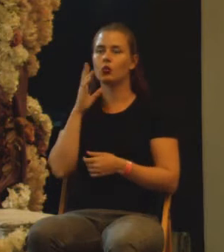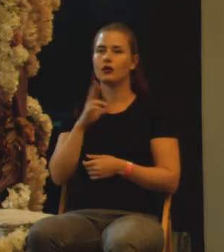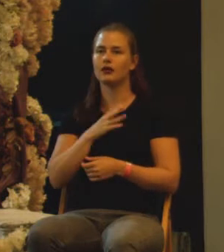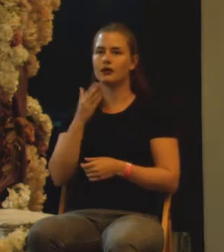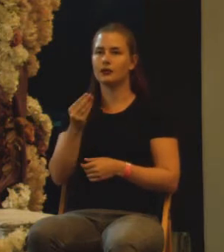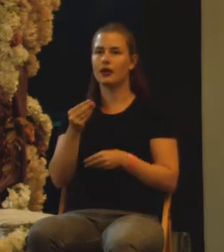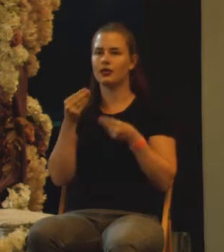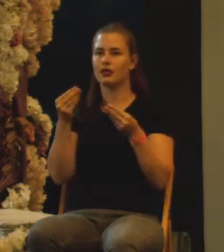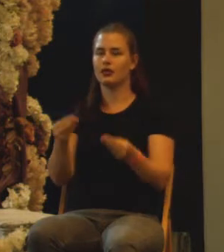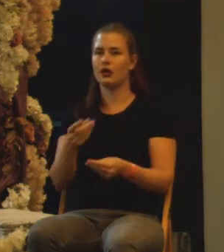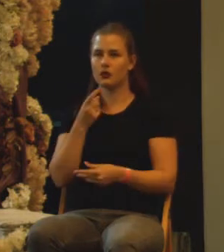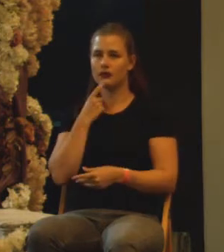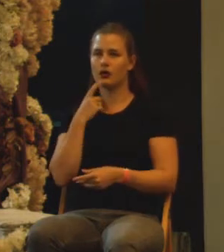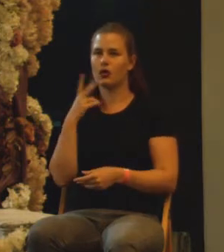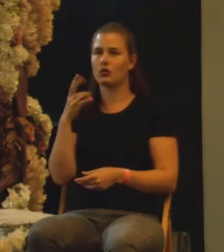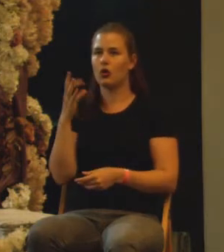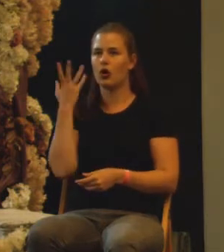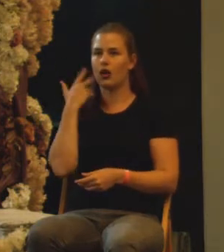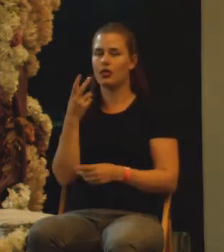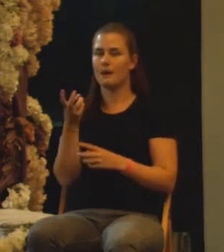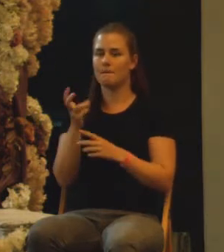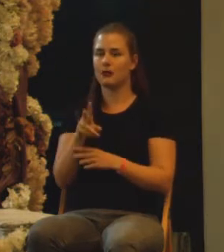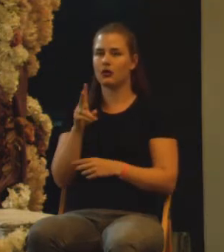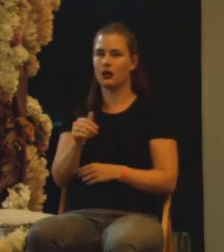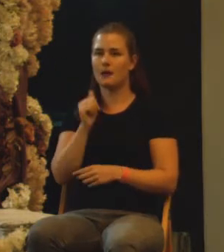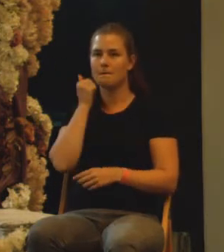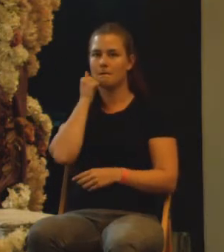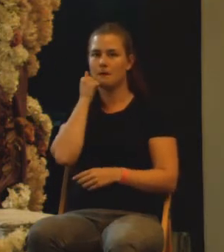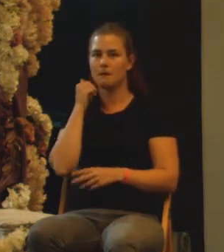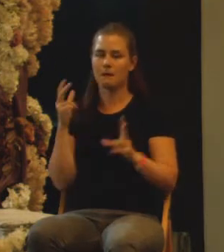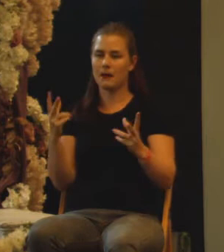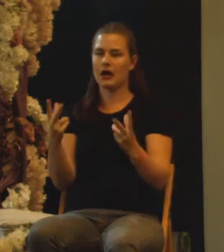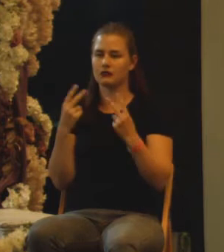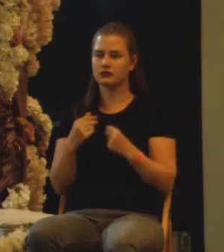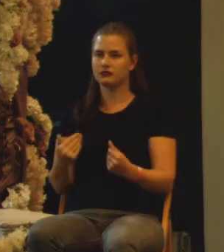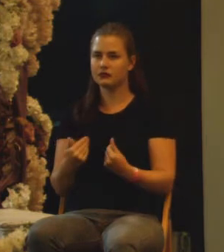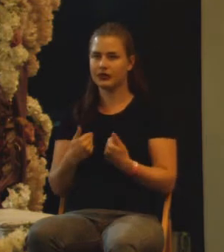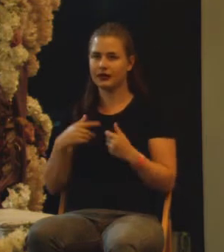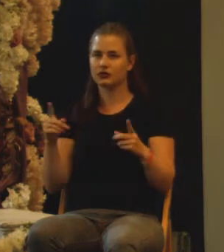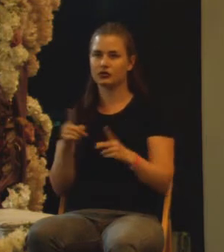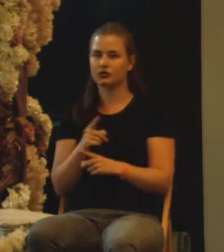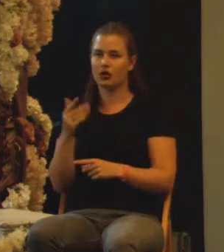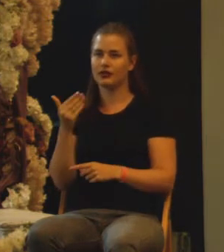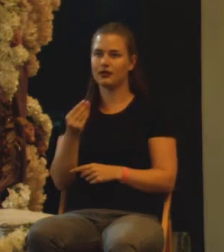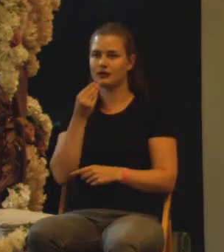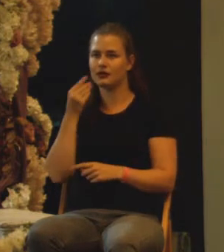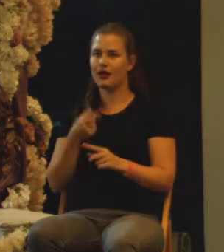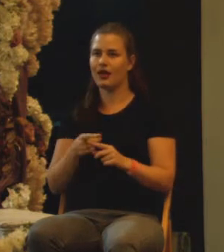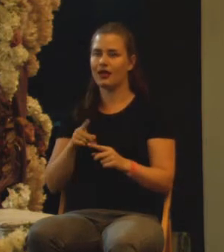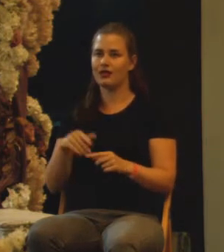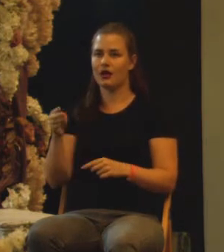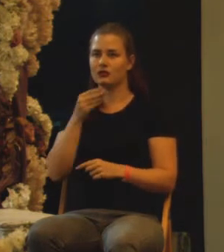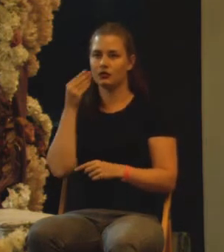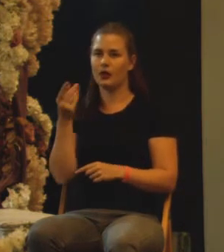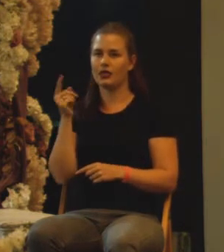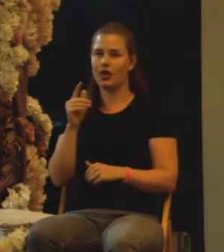даю яичницу, но когда мы придем к бабушке, поклянись мне, что ты съешь этот суп,